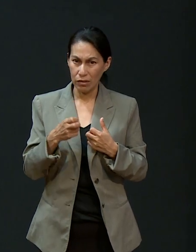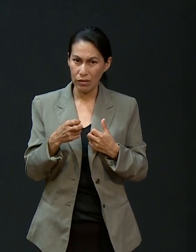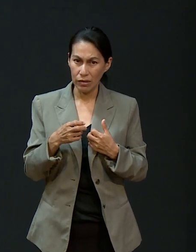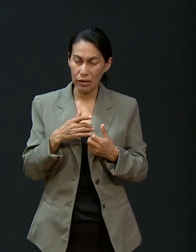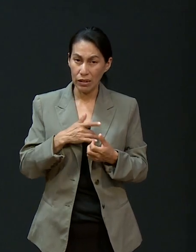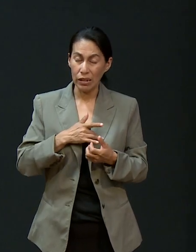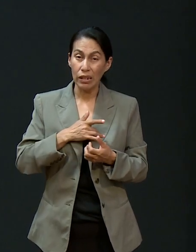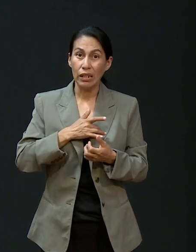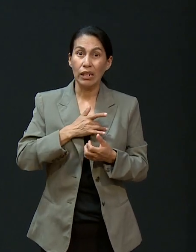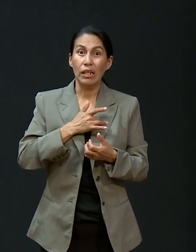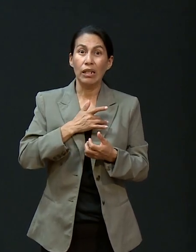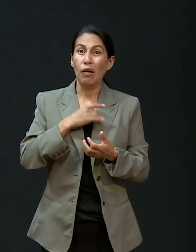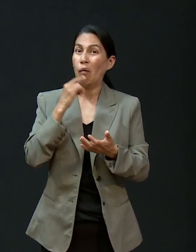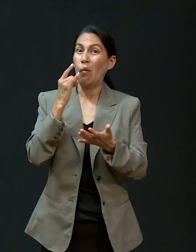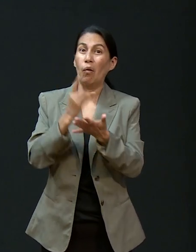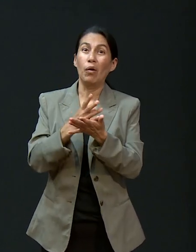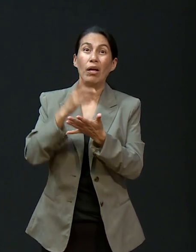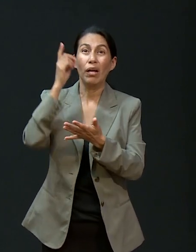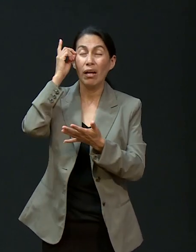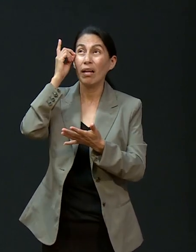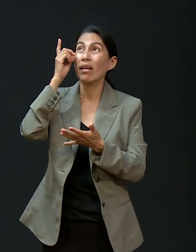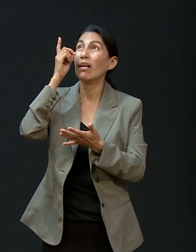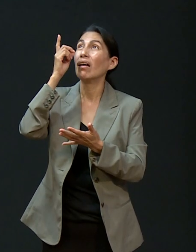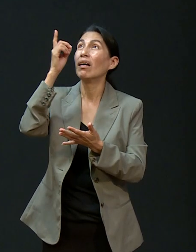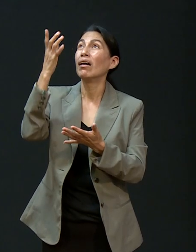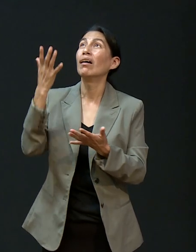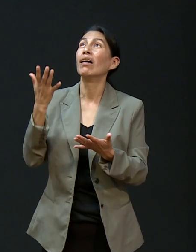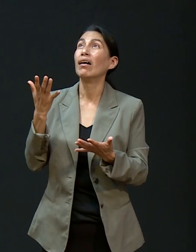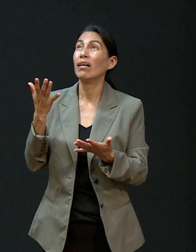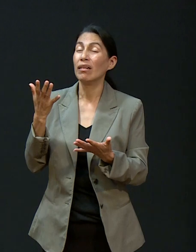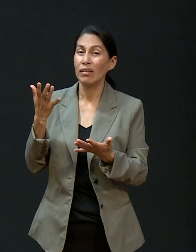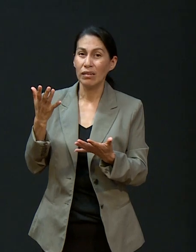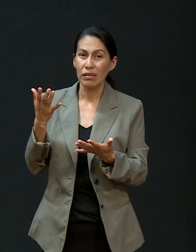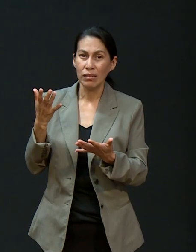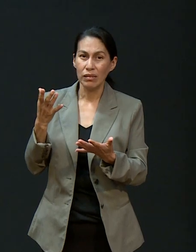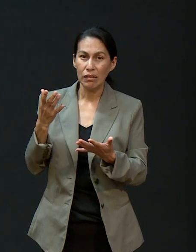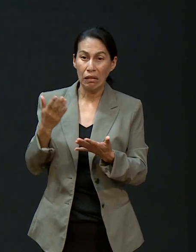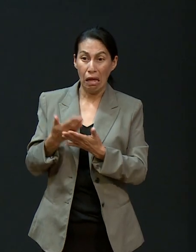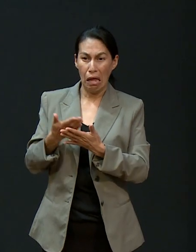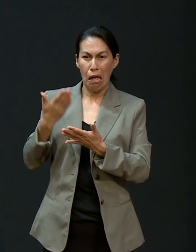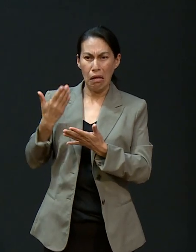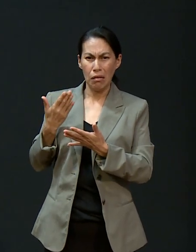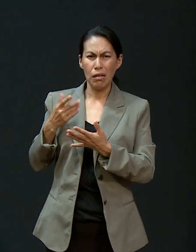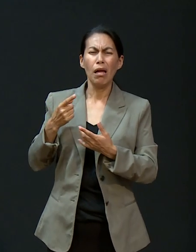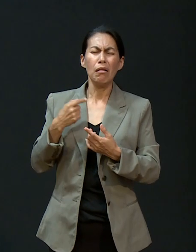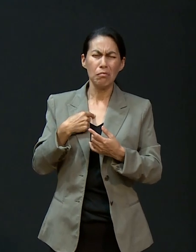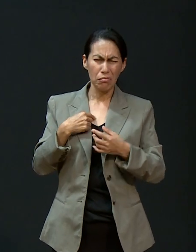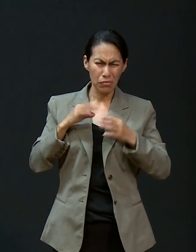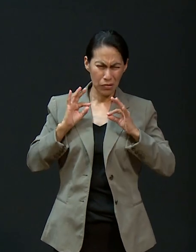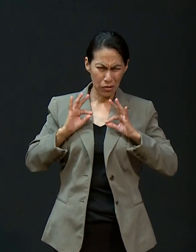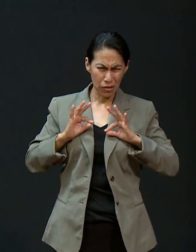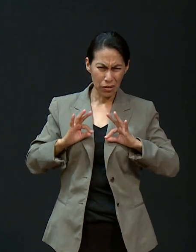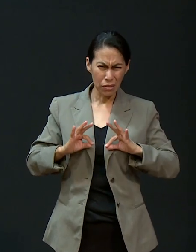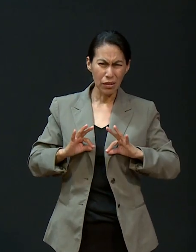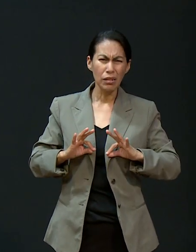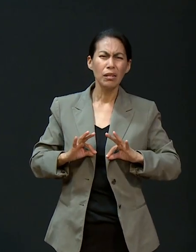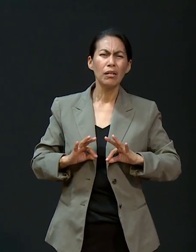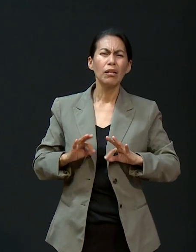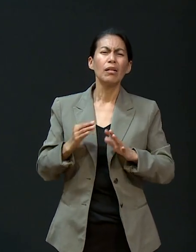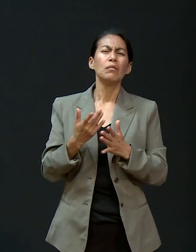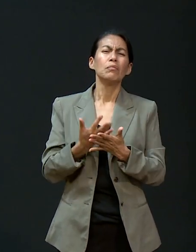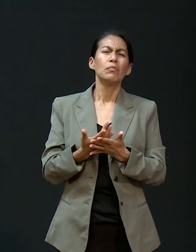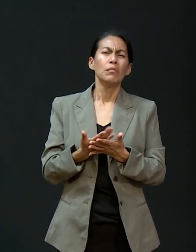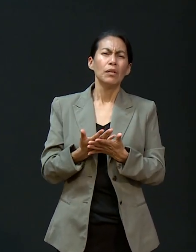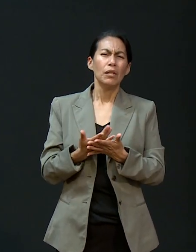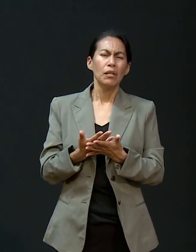realmente sientes que hay solo Dios. Exactamente. Solo Dios. Porque en un primer momento yo pensé, no,